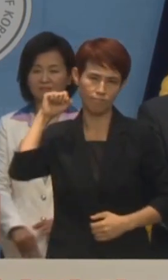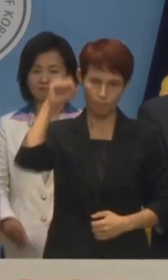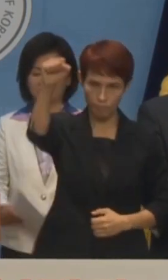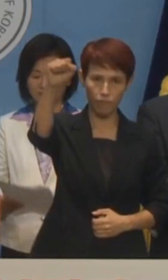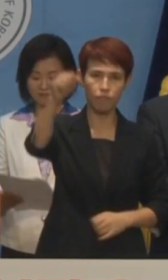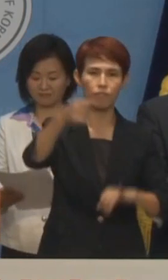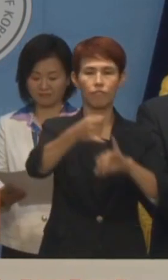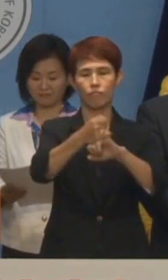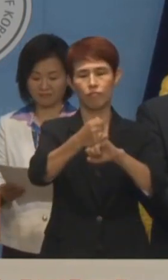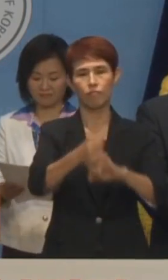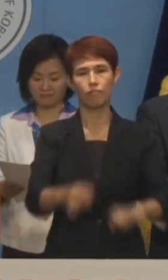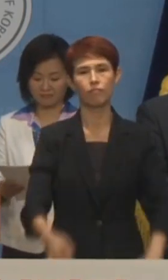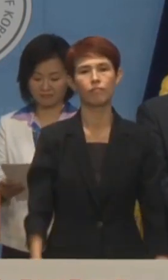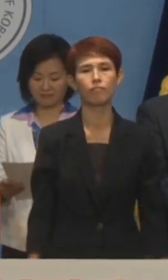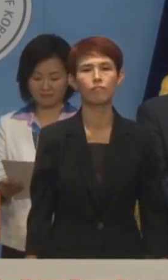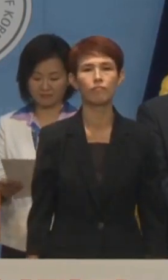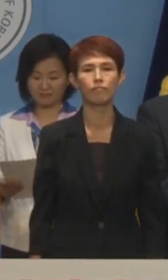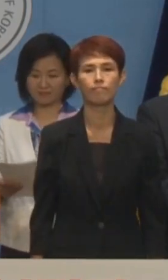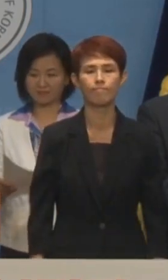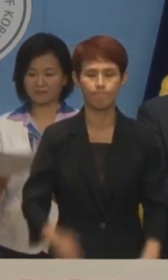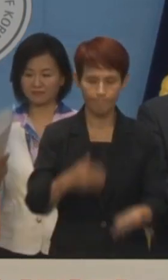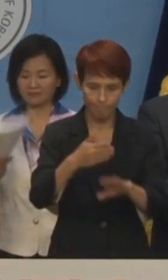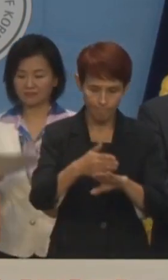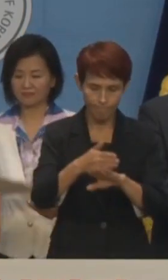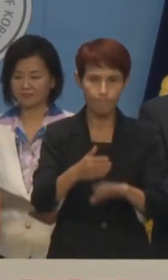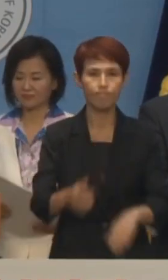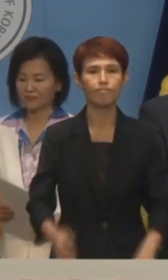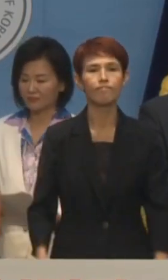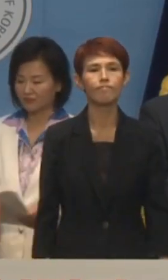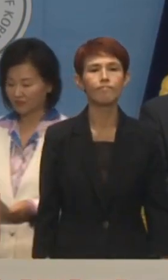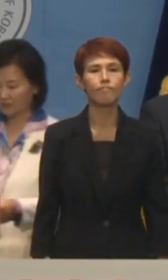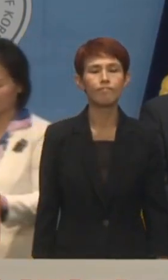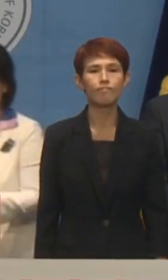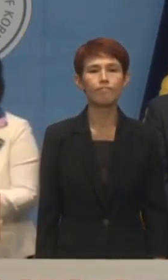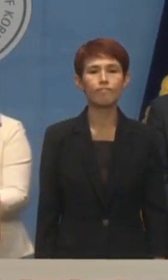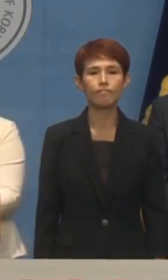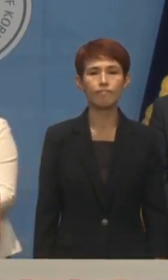것을 약속드리겠습니다. 감사합니다.